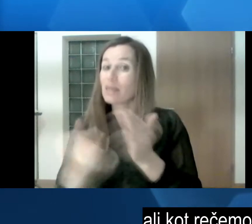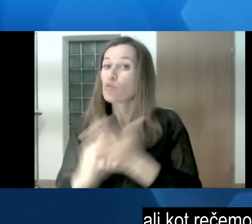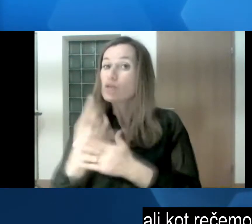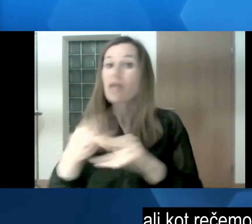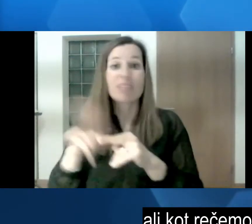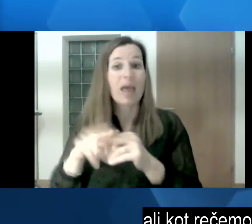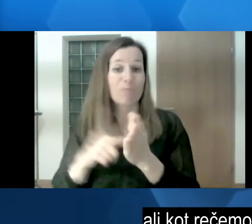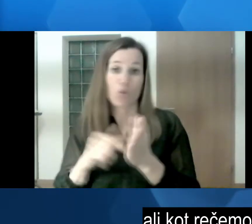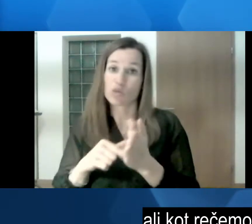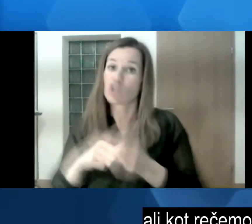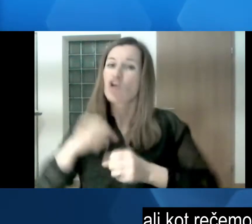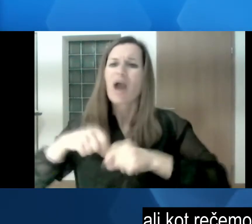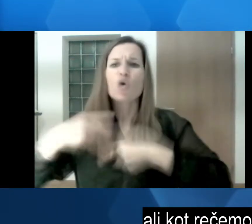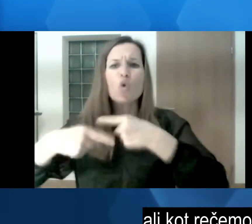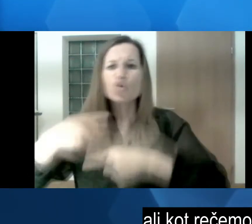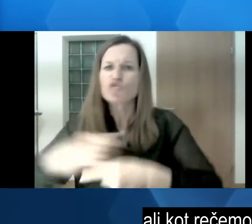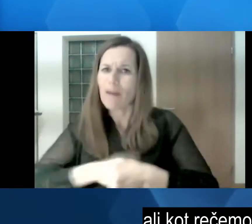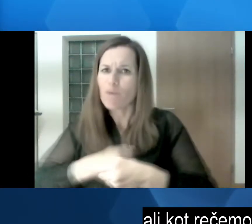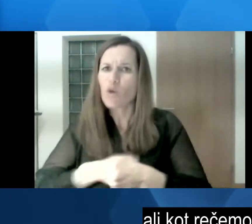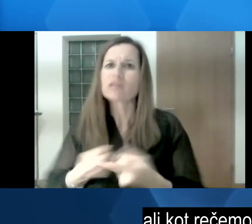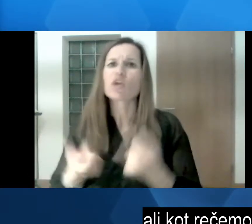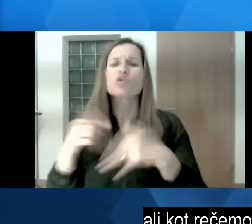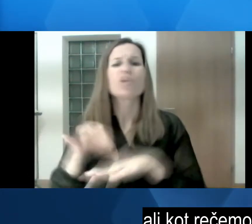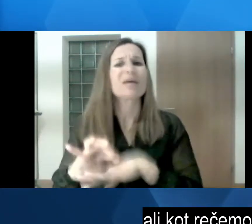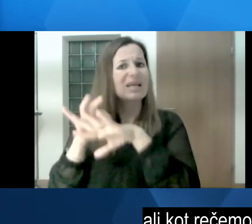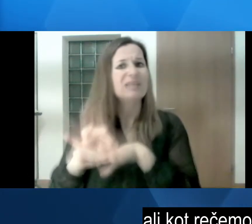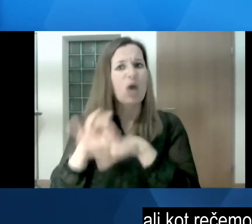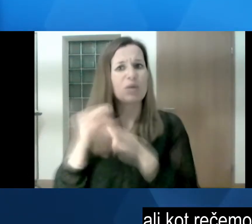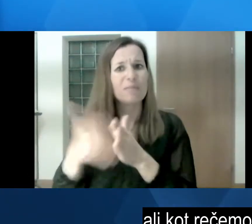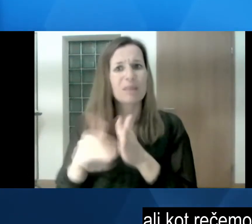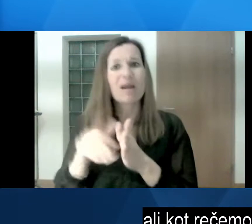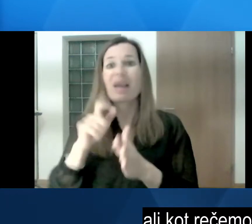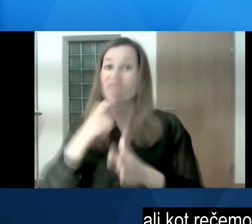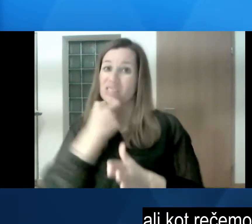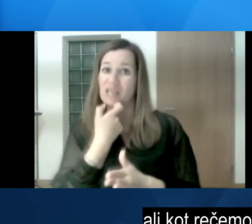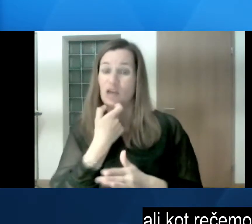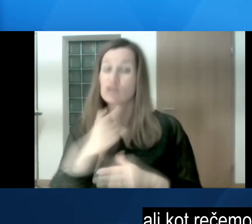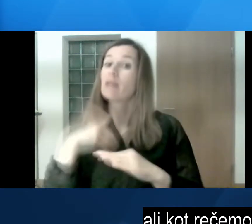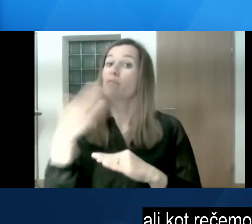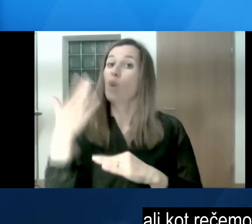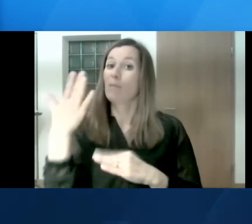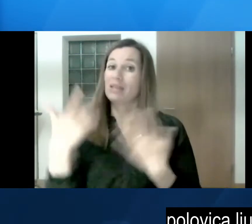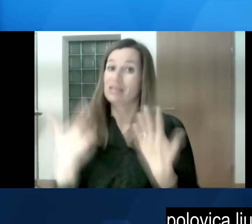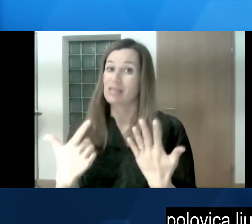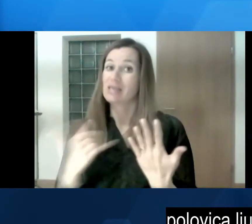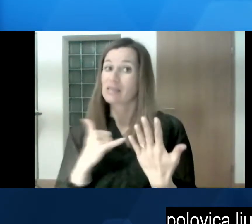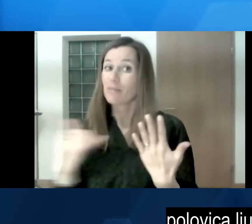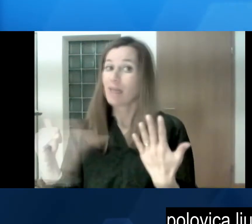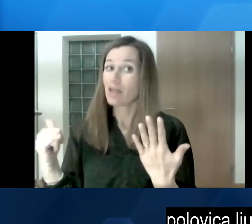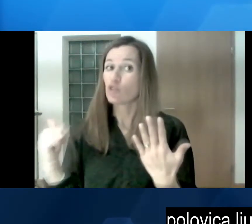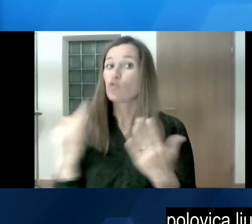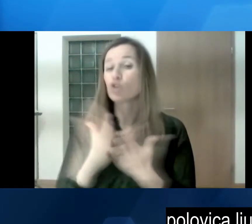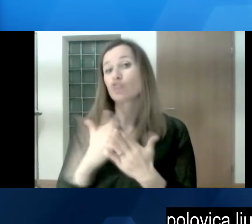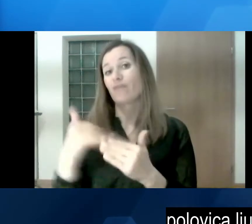bolezen ali rečemo zaznavni primanjkljaj v starosti, in po 75. letu je nekje več kot